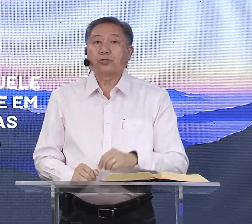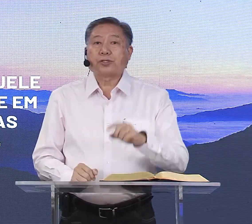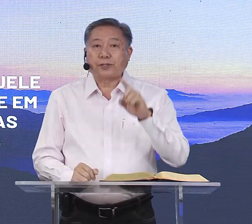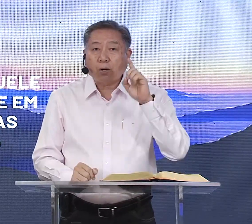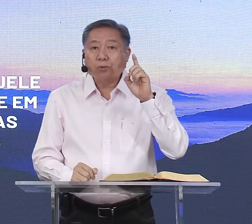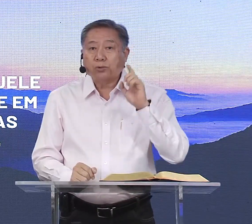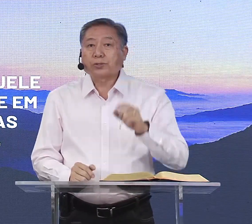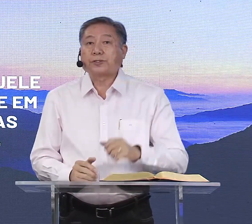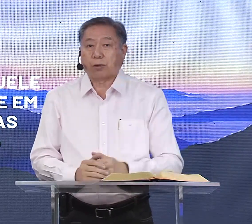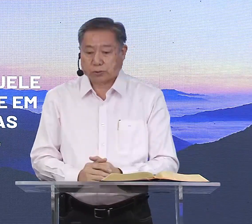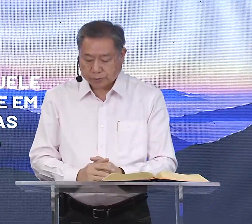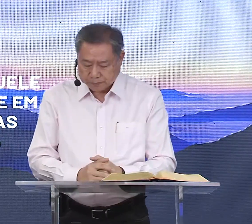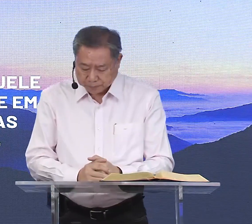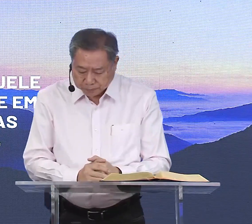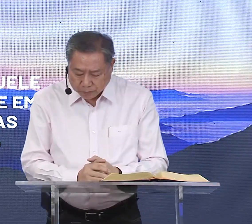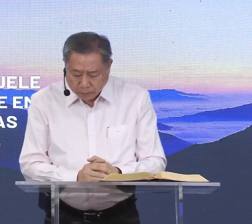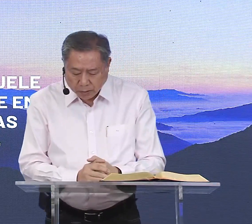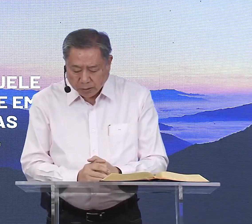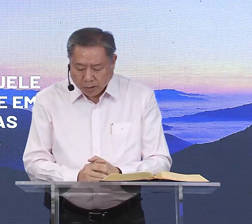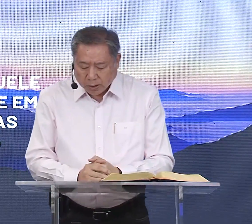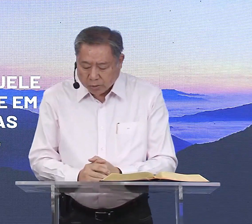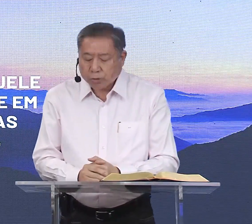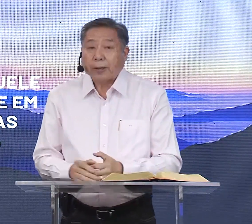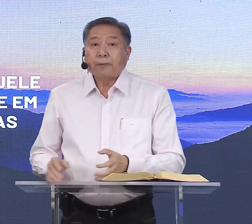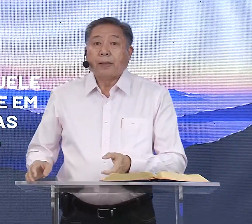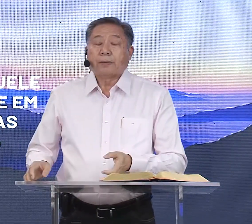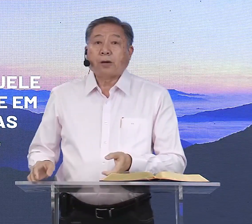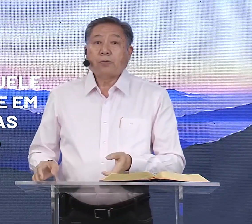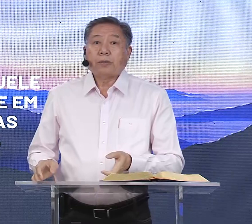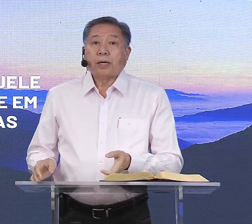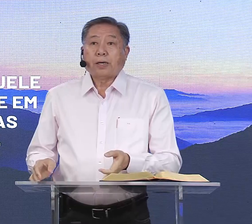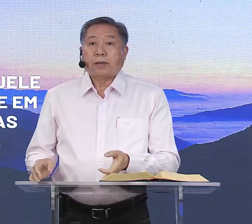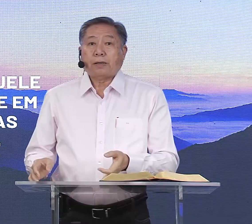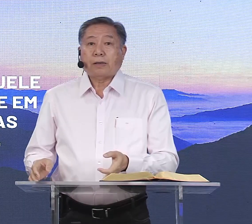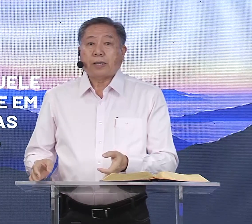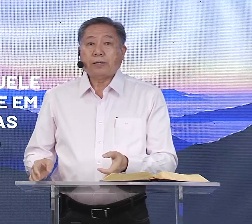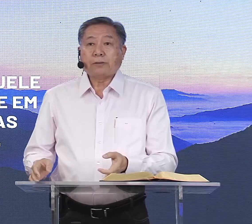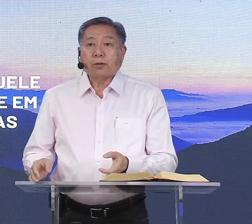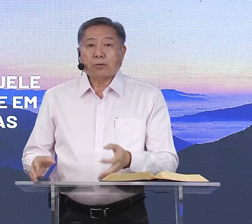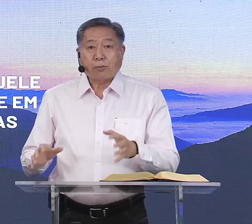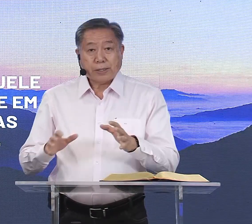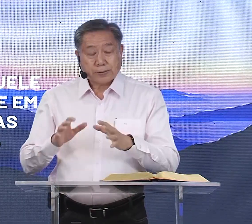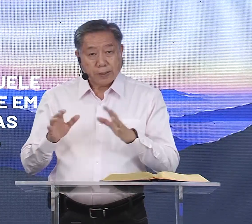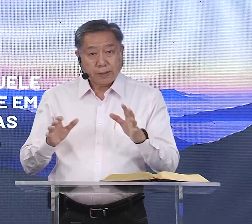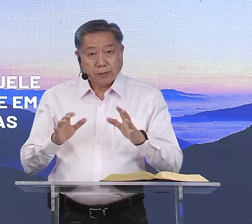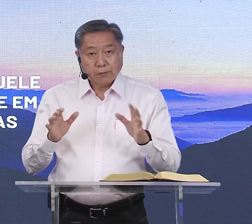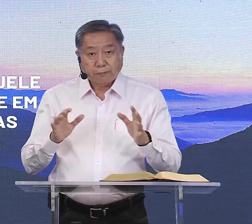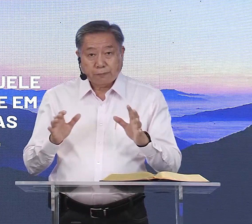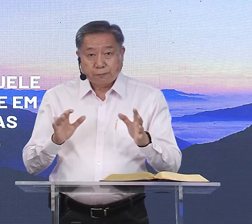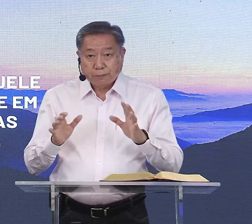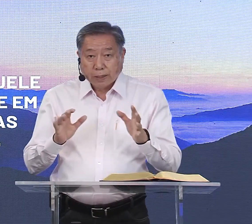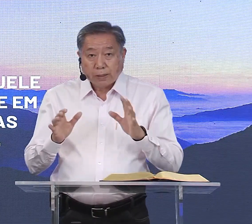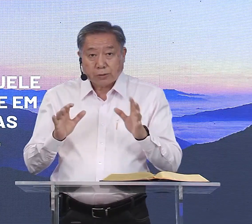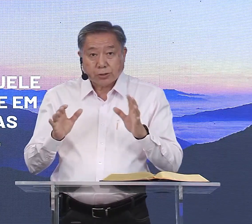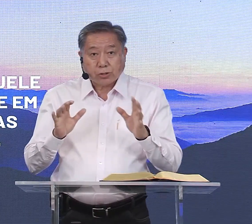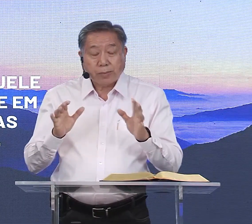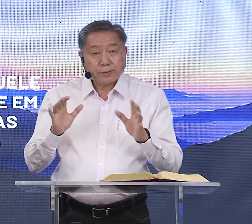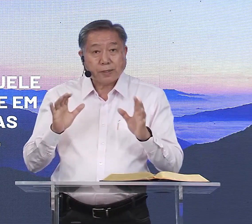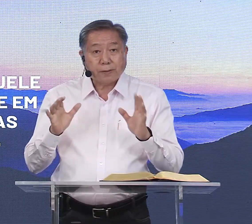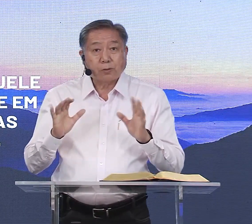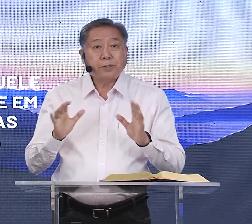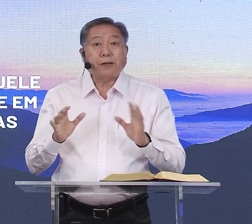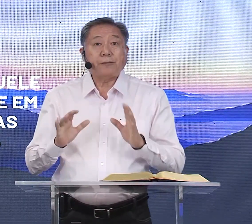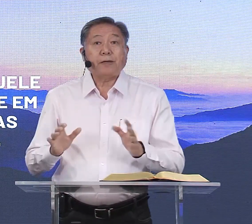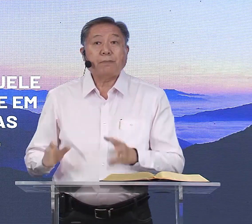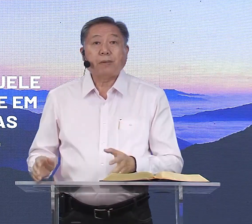céu, do céu dos céus. Muito bem. Então, aí então começa, né, a gente